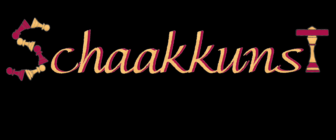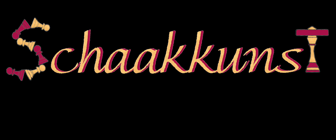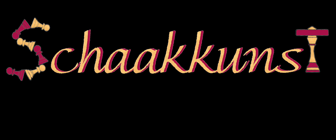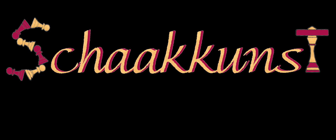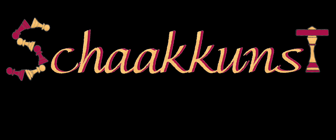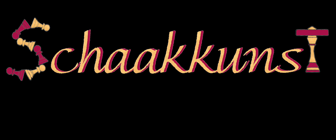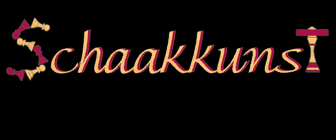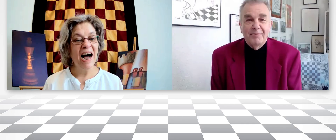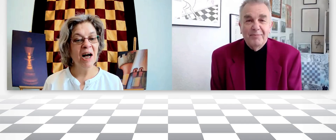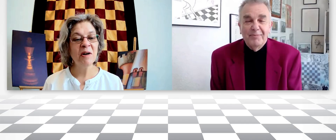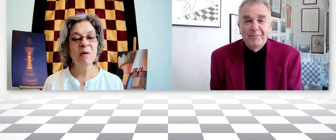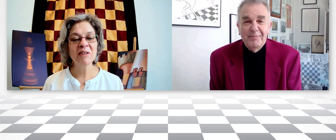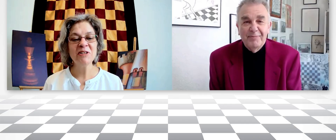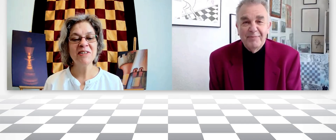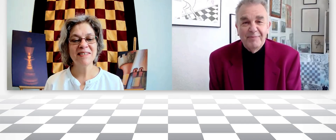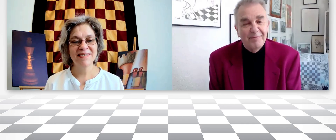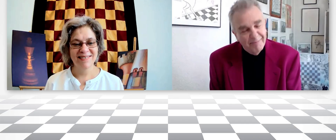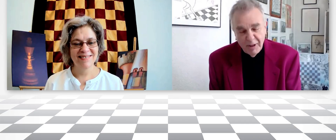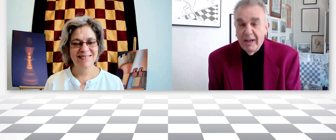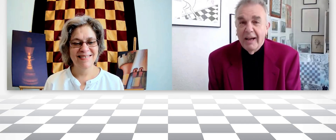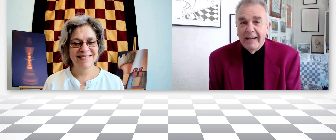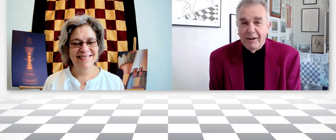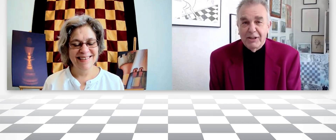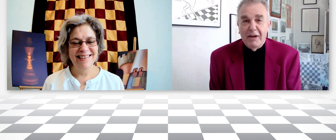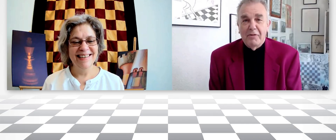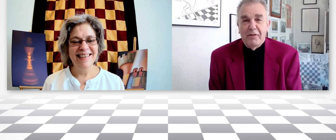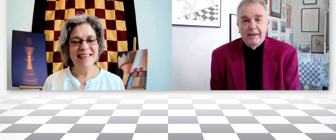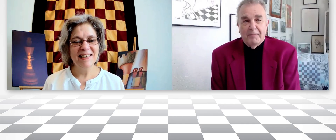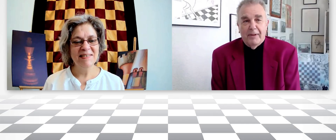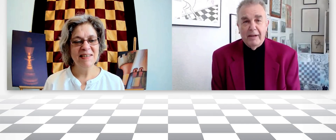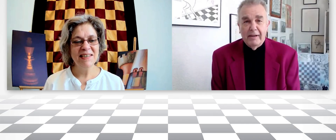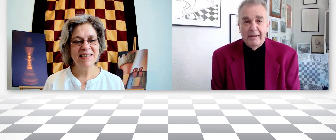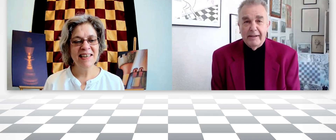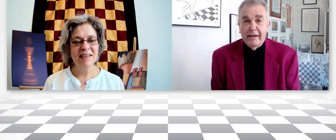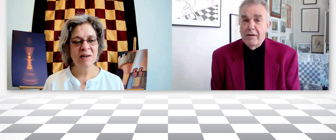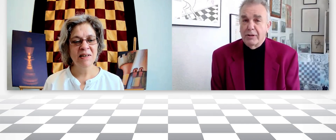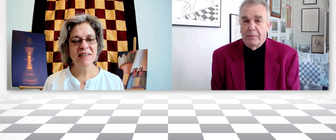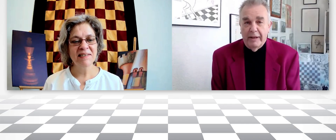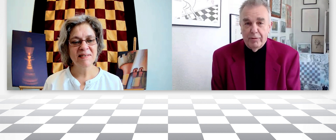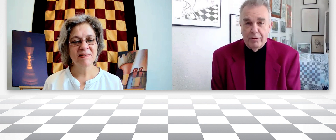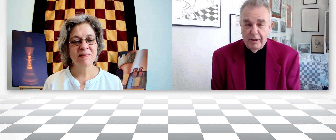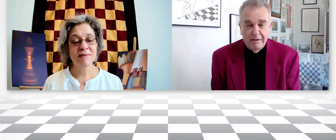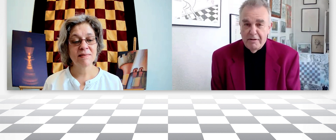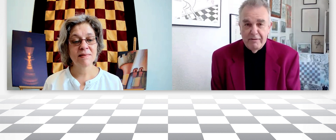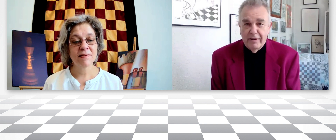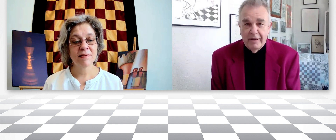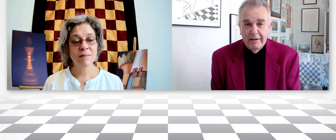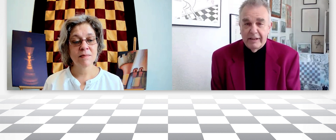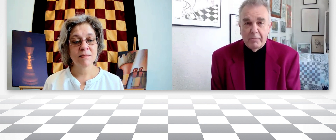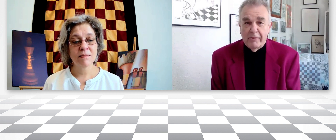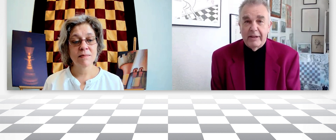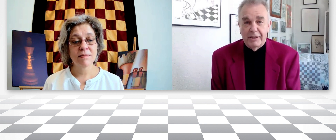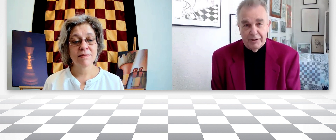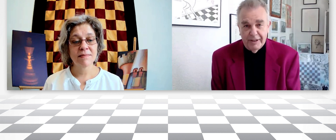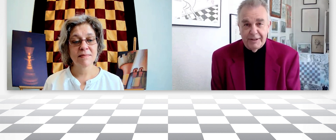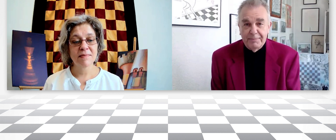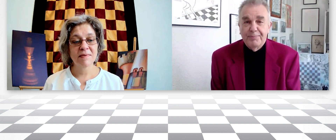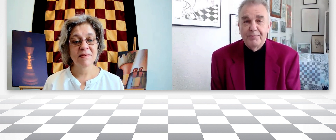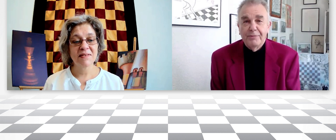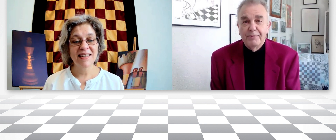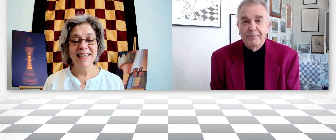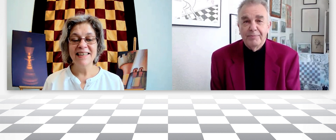Hallo Margreet. Hallo Hans. Nou, daar zijn we weer. Reuze benieuwd. Wat hebben we deze